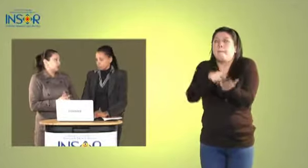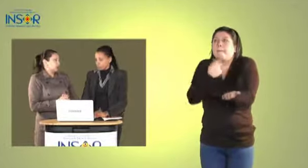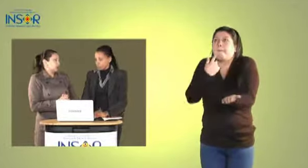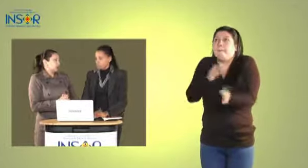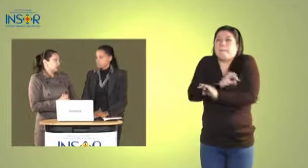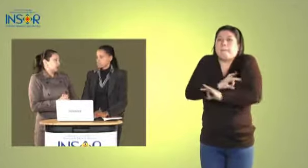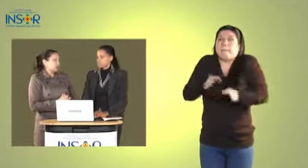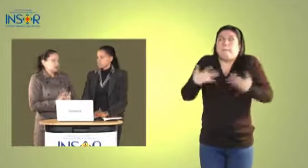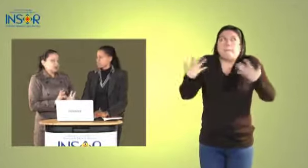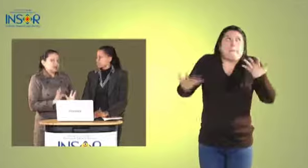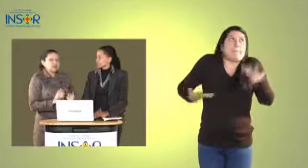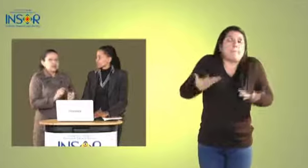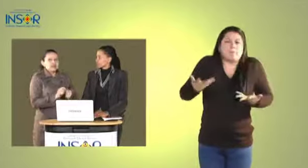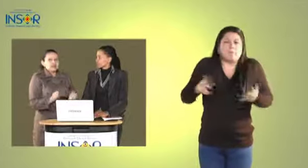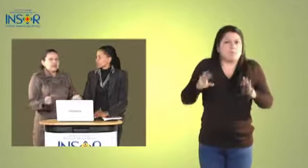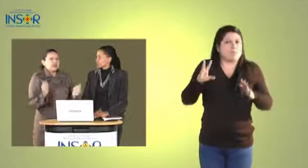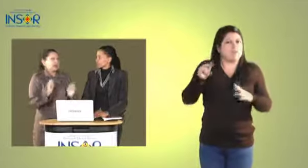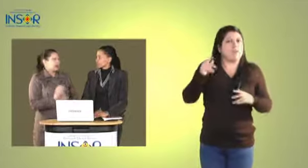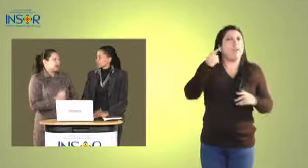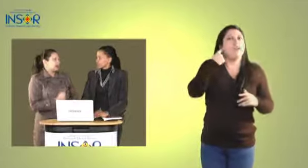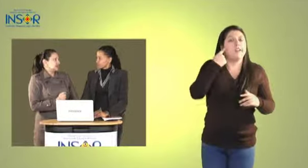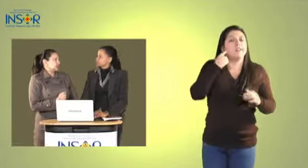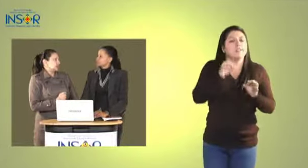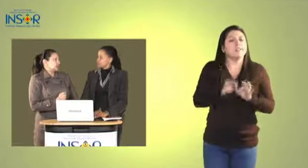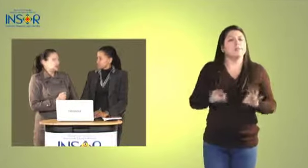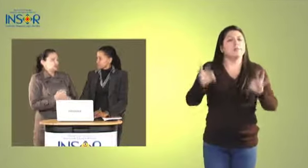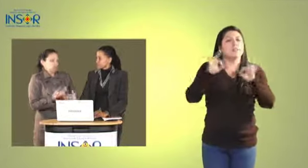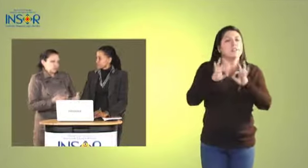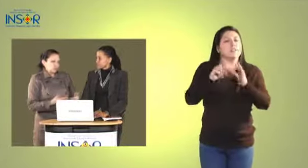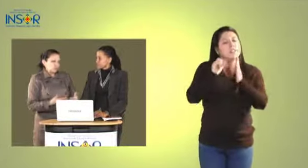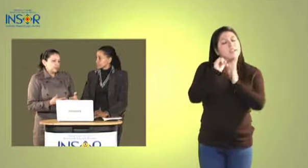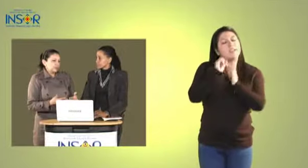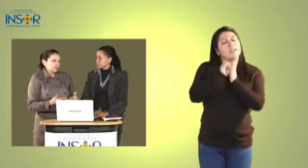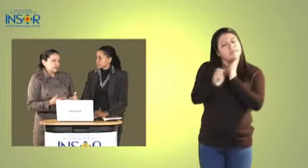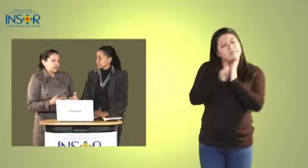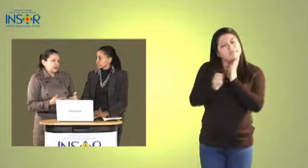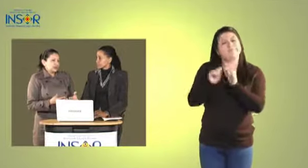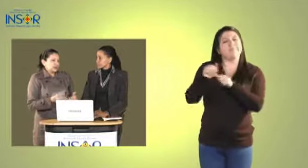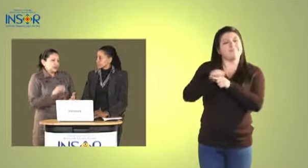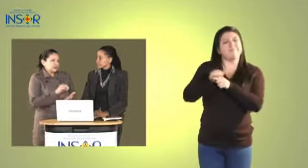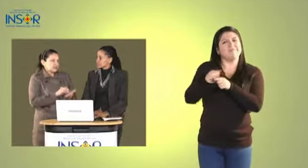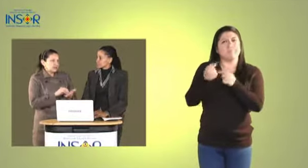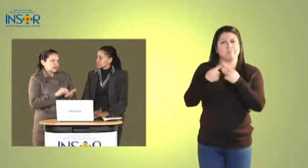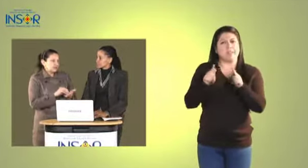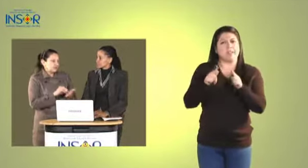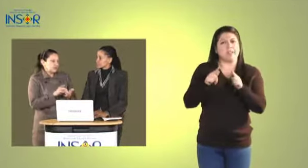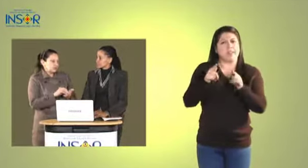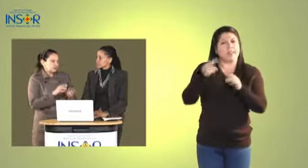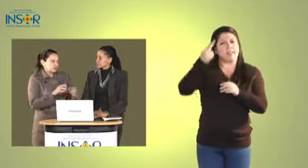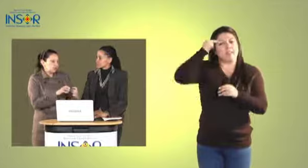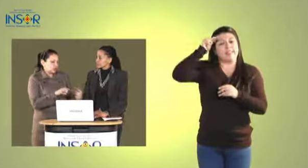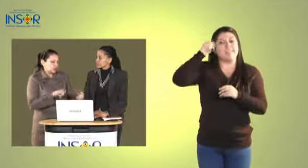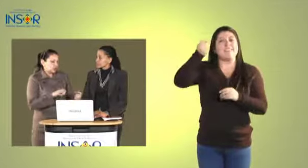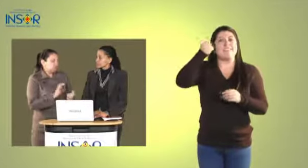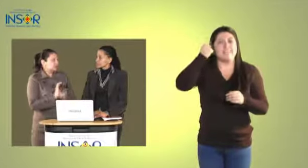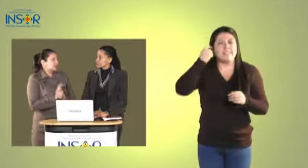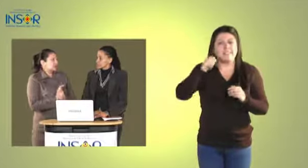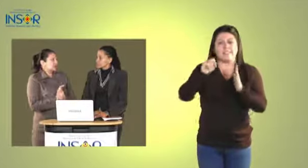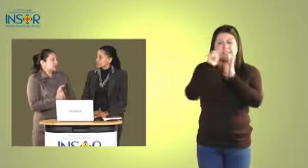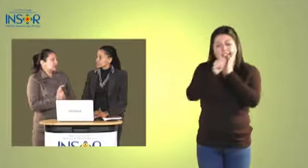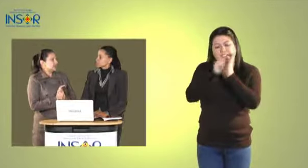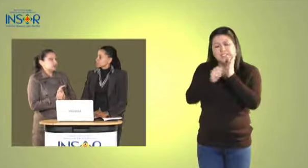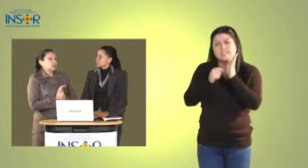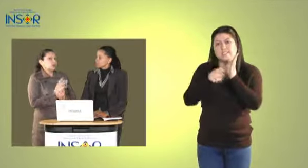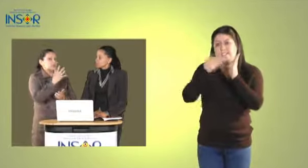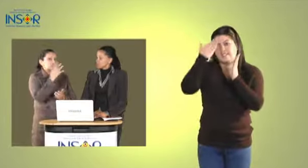entonces no tiene ningún sentido más que practicar la escritura, pero no más de lo escrito, lo que está ahí